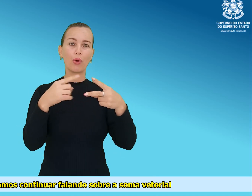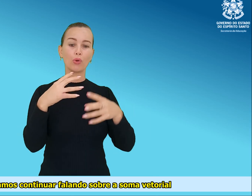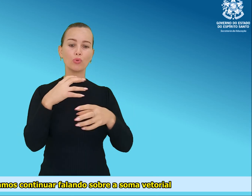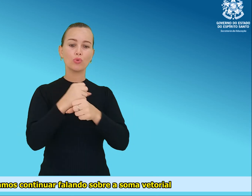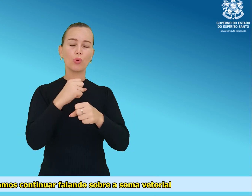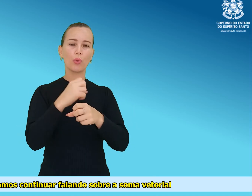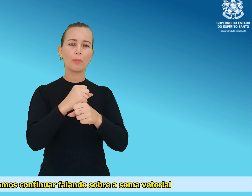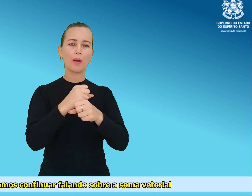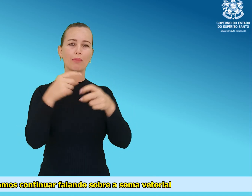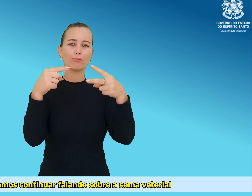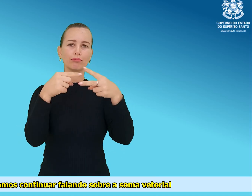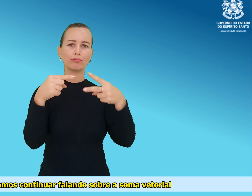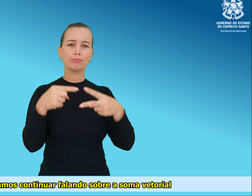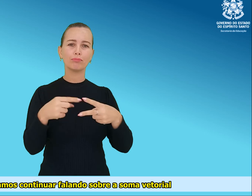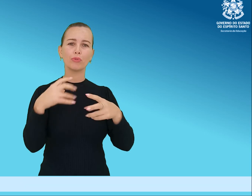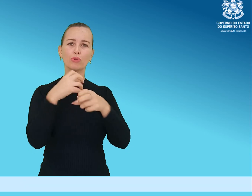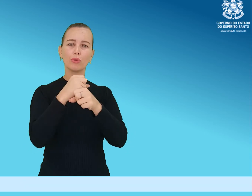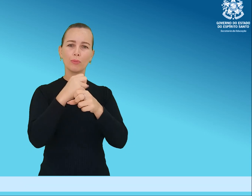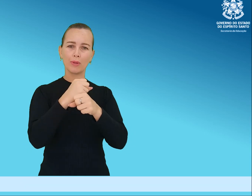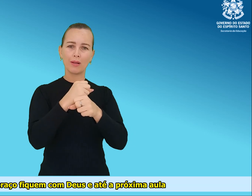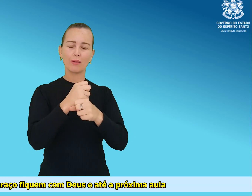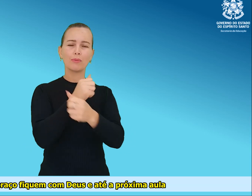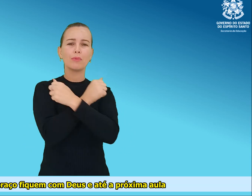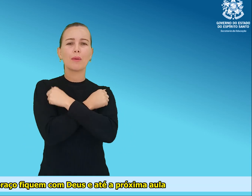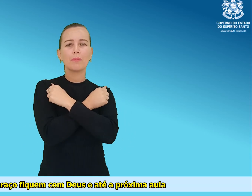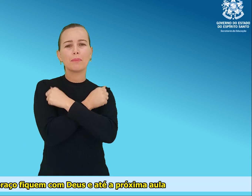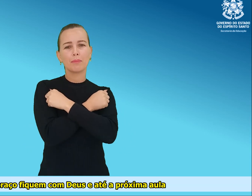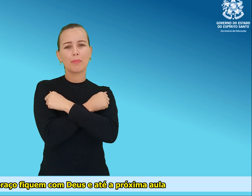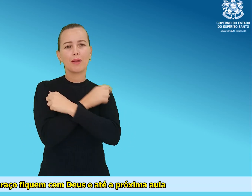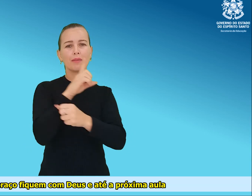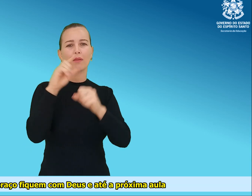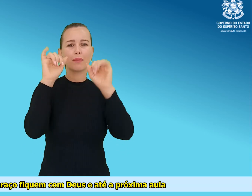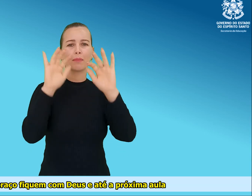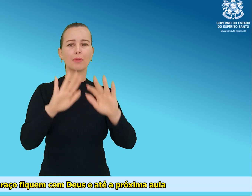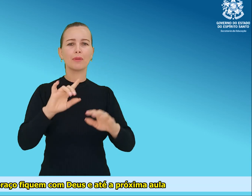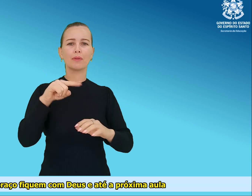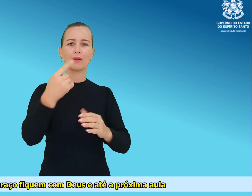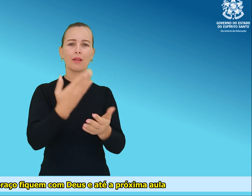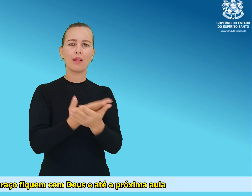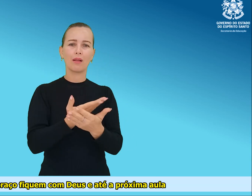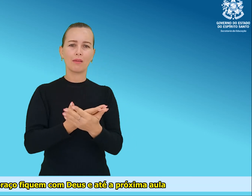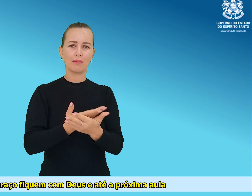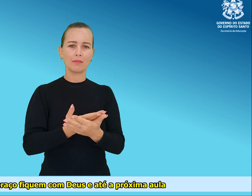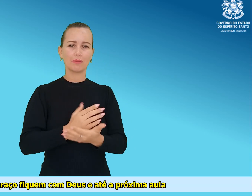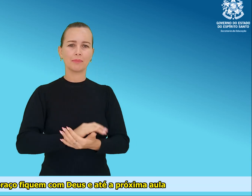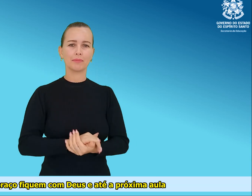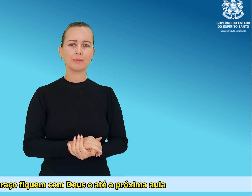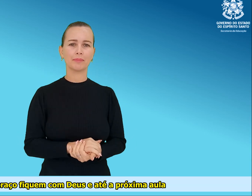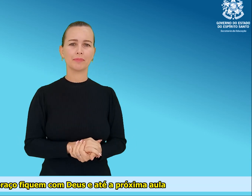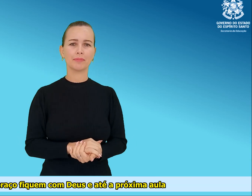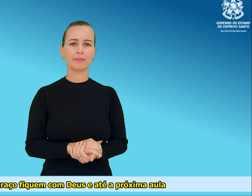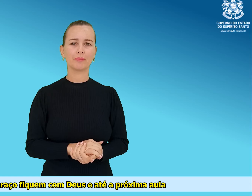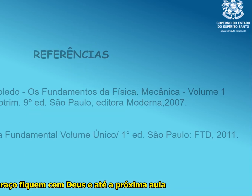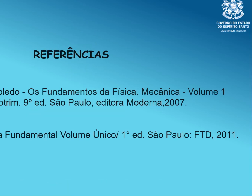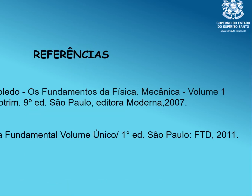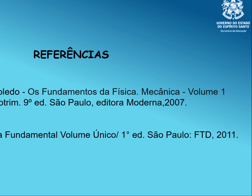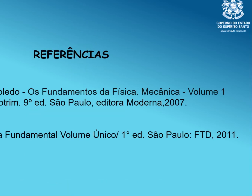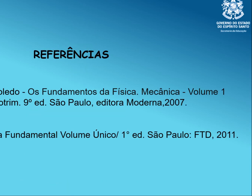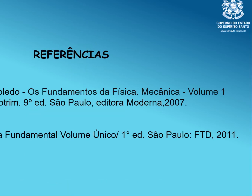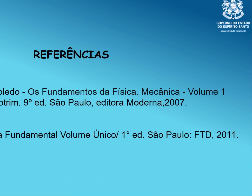a soma vetorial. Um abraço, fique com Deus e até a próxima aula.